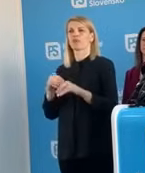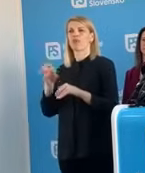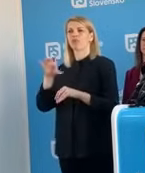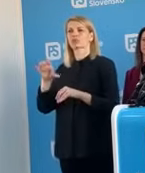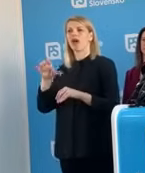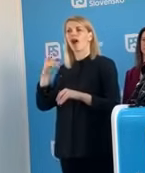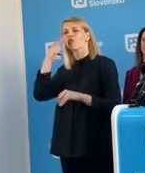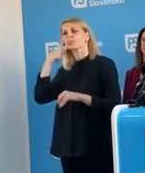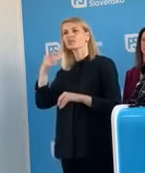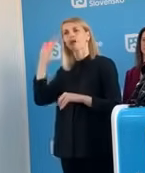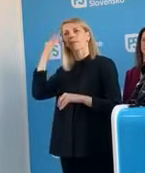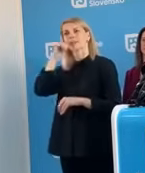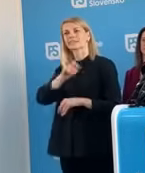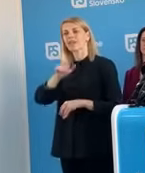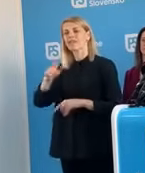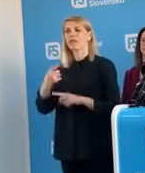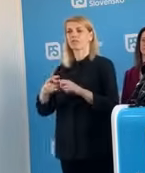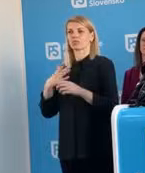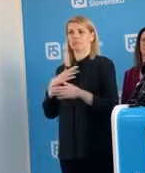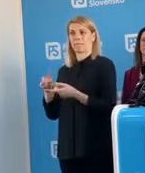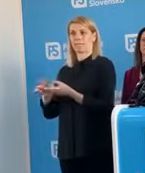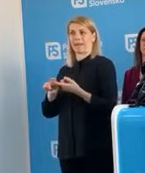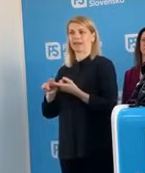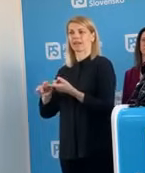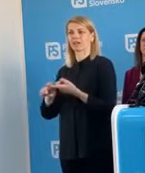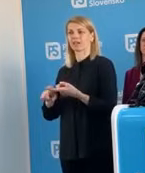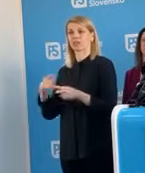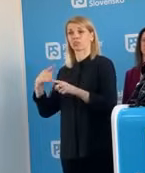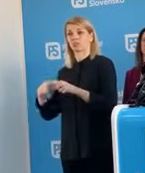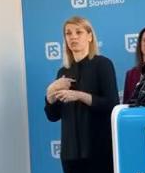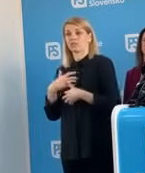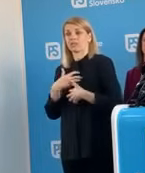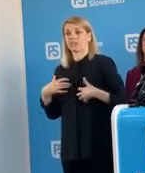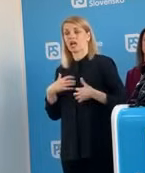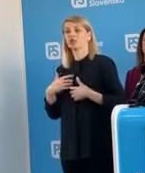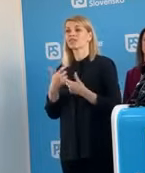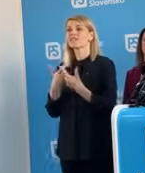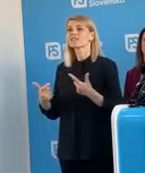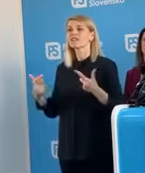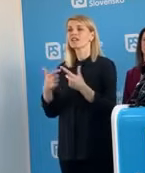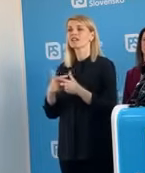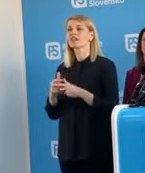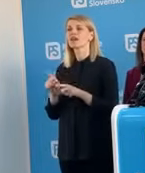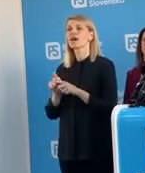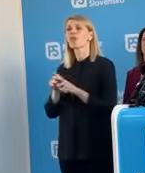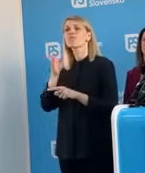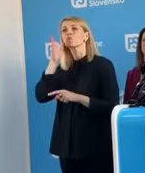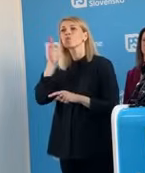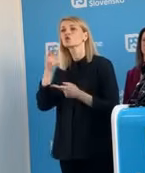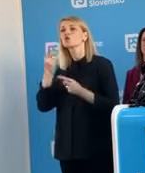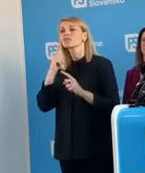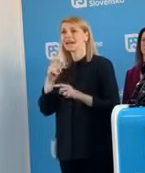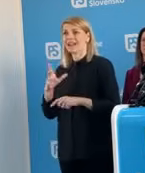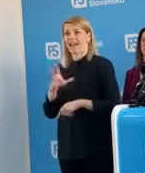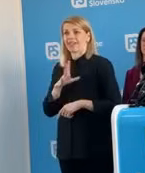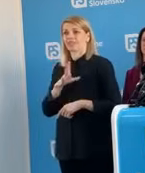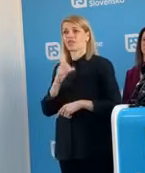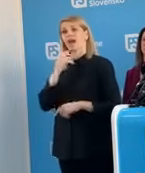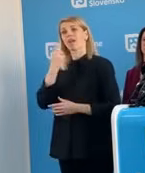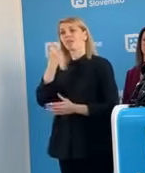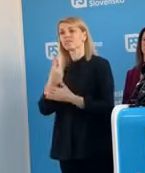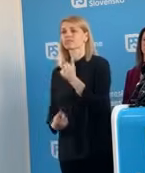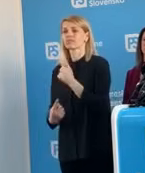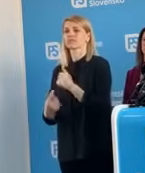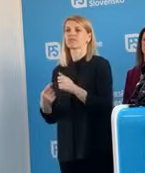Európskej komisie a inými našimi partnermi v Európskej únii a snažím sa im vysvetliť, aké katastrofické pre budúcnosť Slovenska by bolo, ak by sme